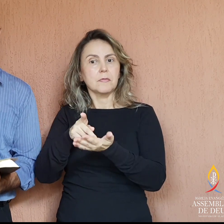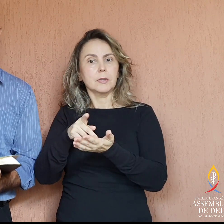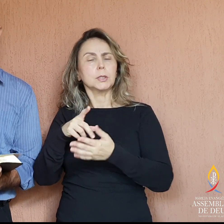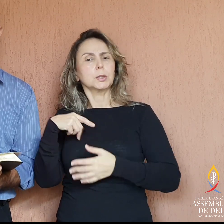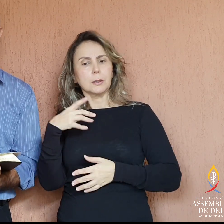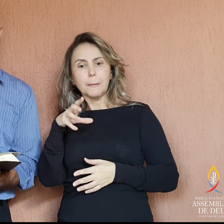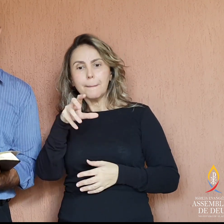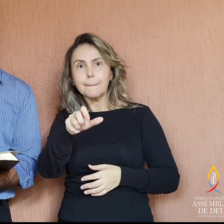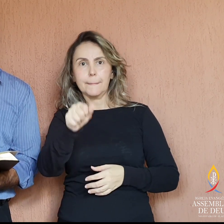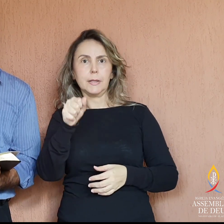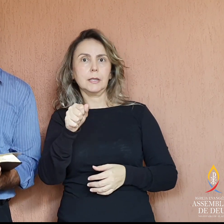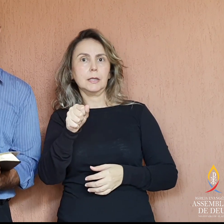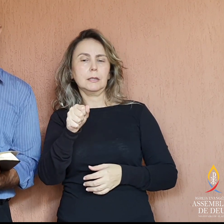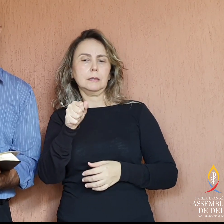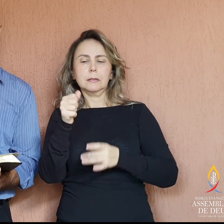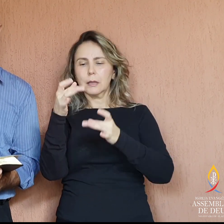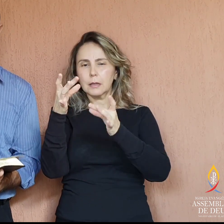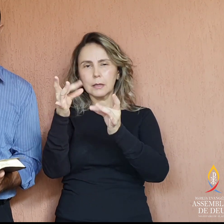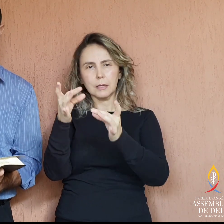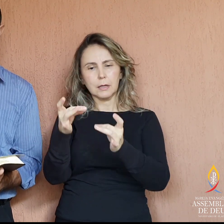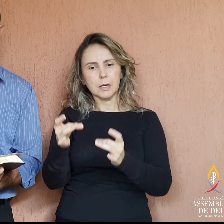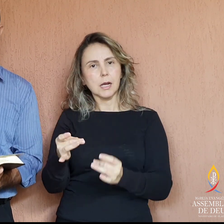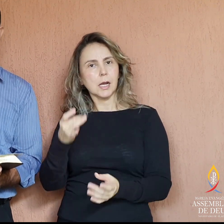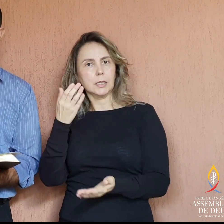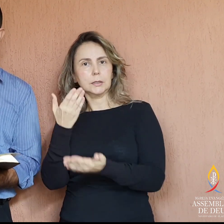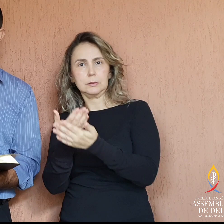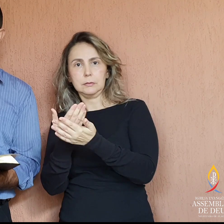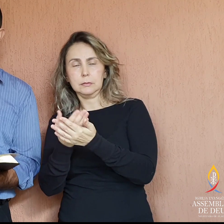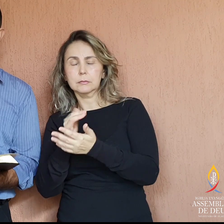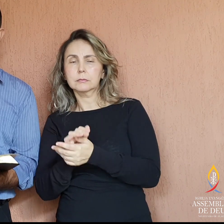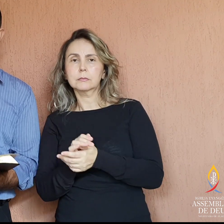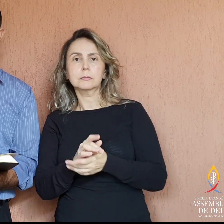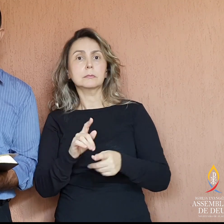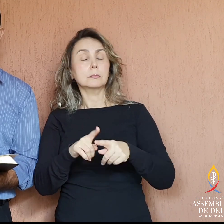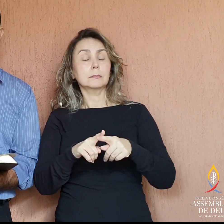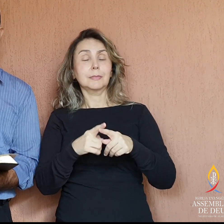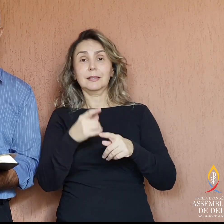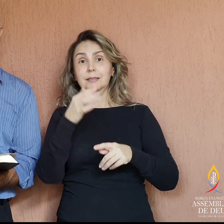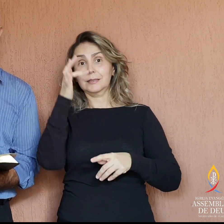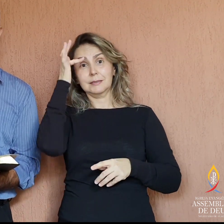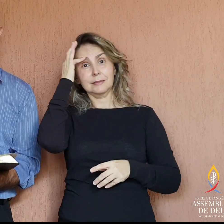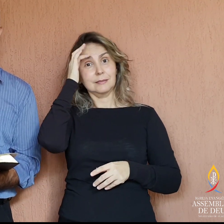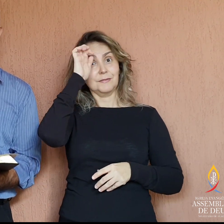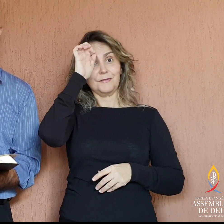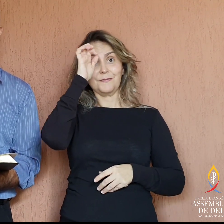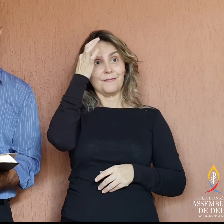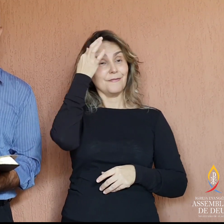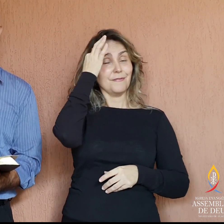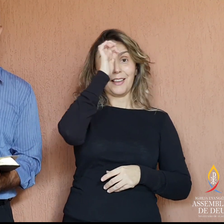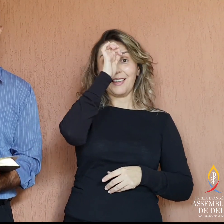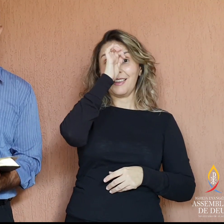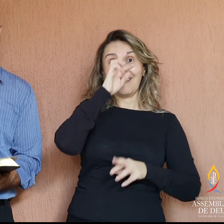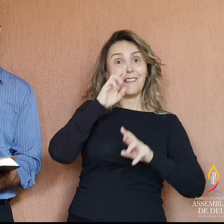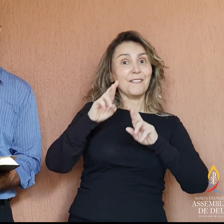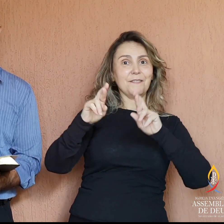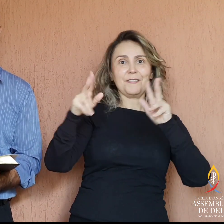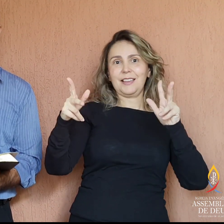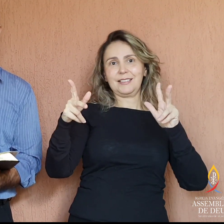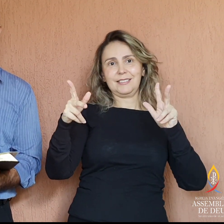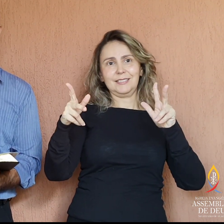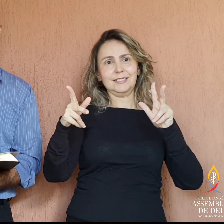pegamos e detalhamos e estudamos. Mas a fé é diferente, a fé não se